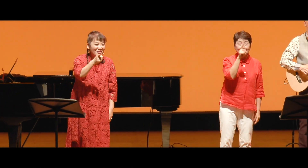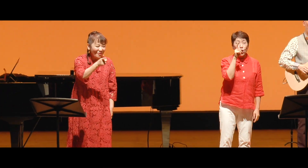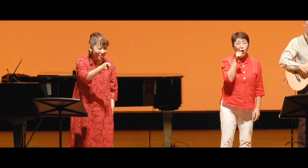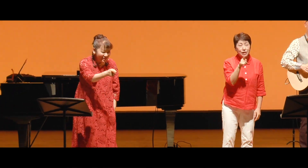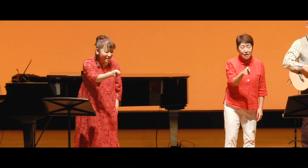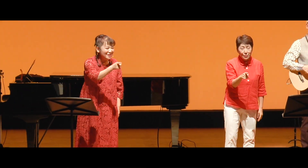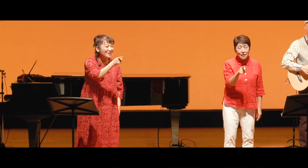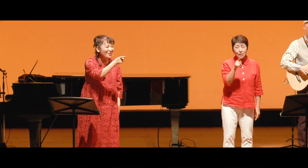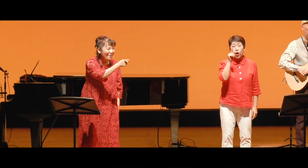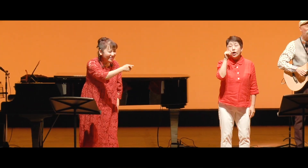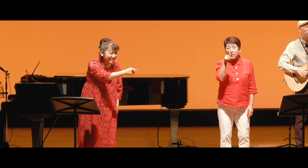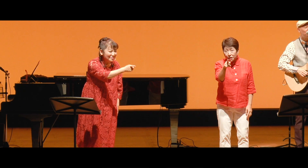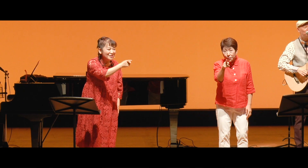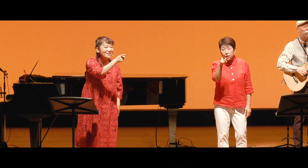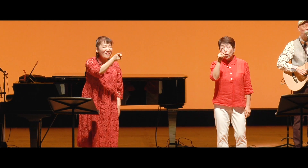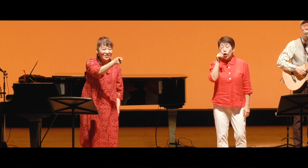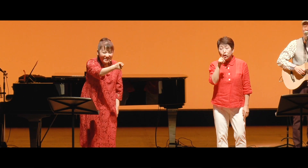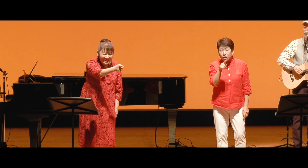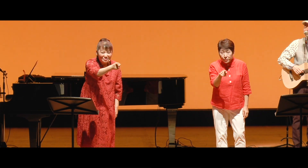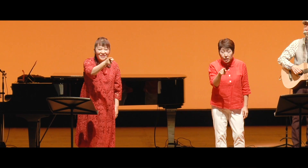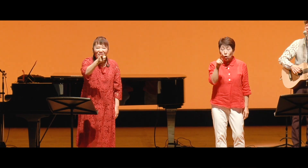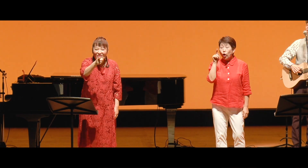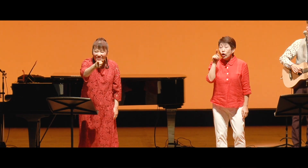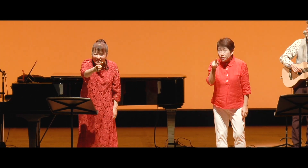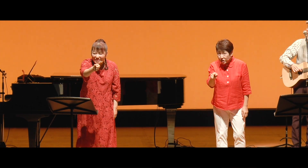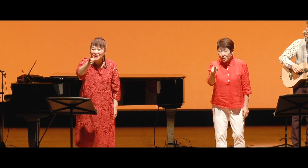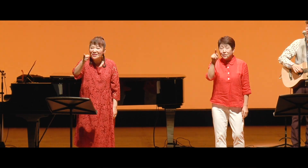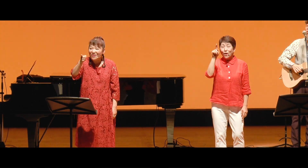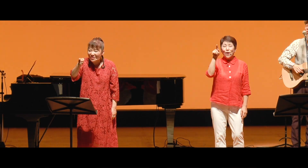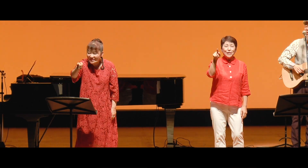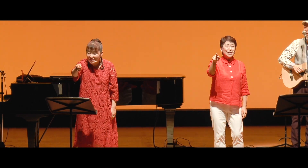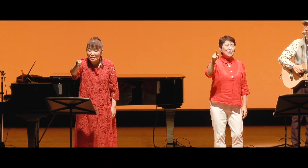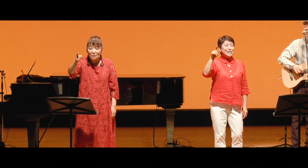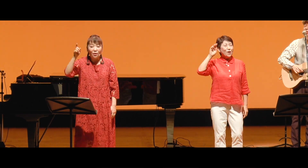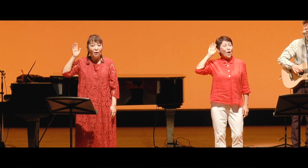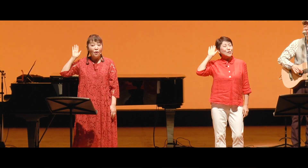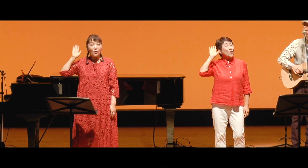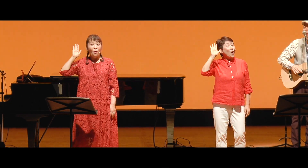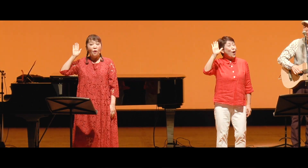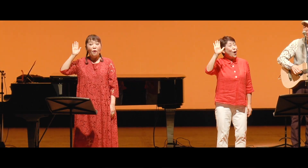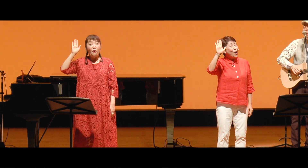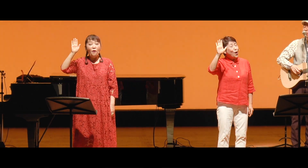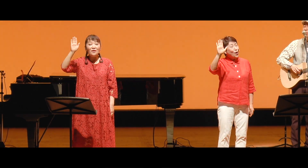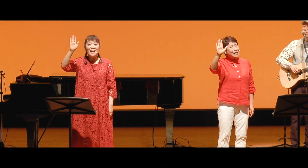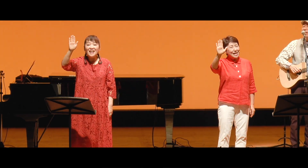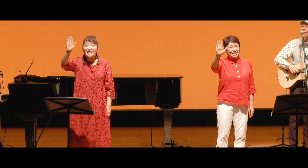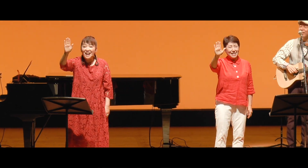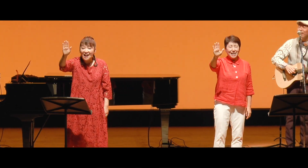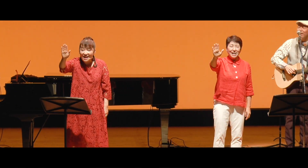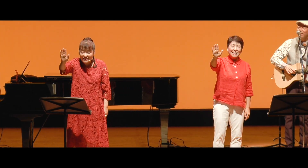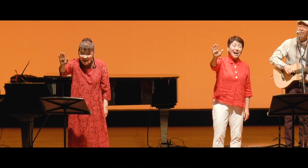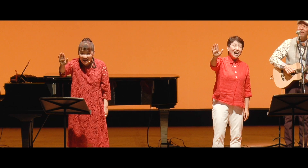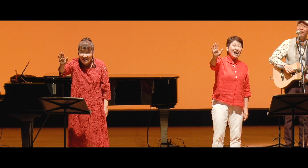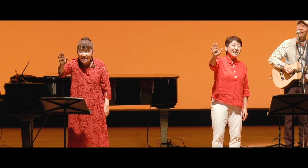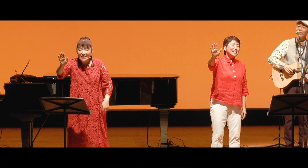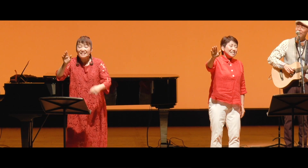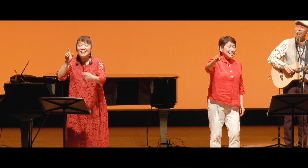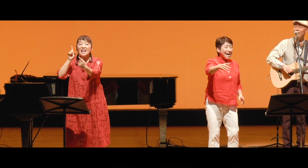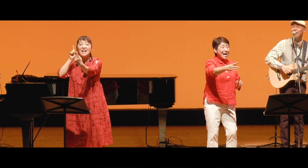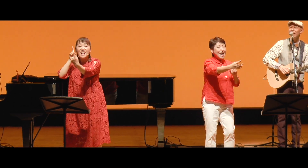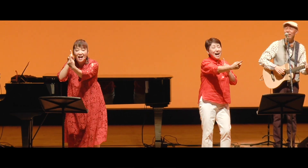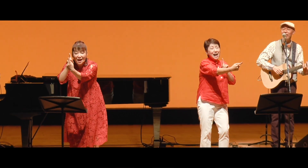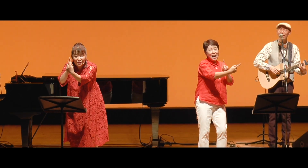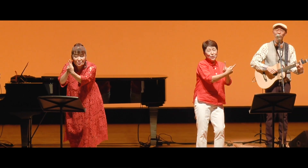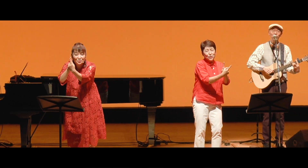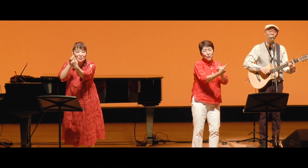君と君と君と君と君と君と、これから